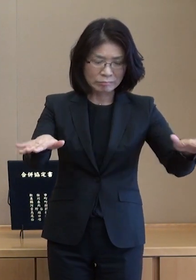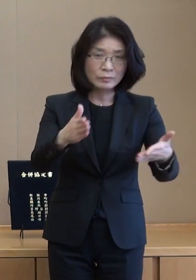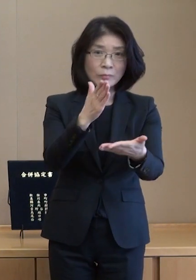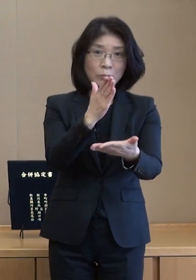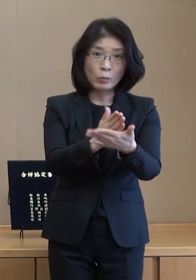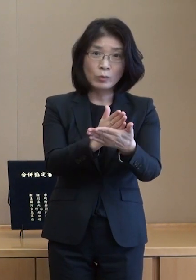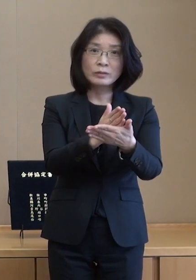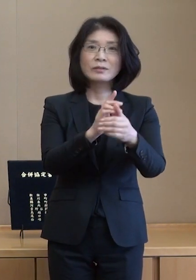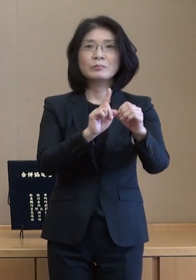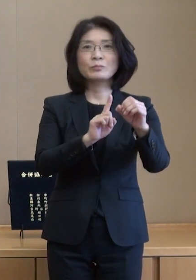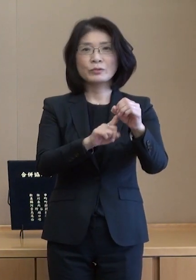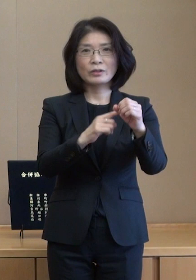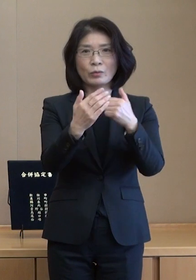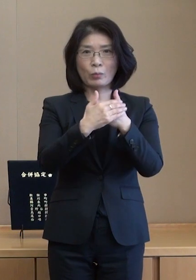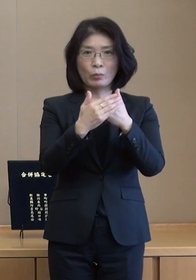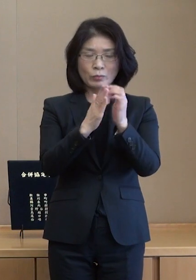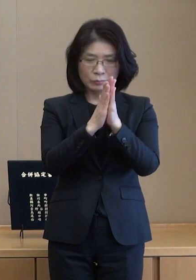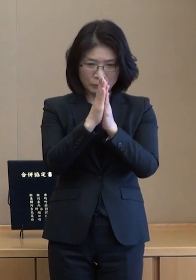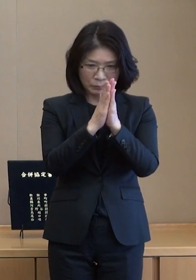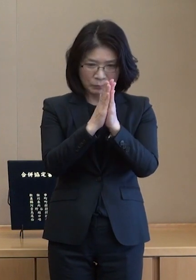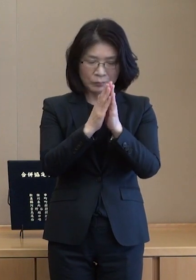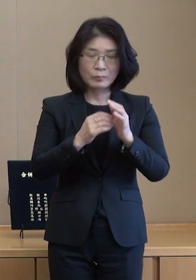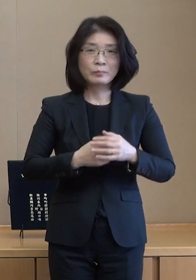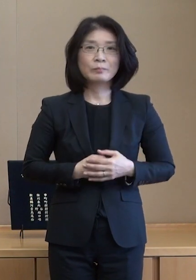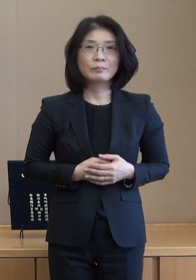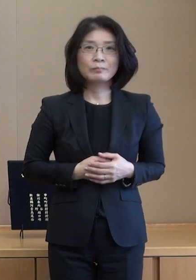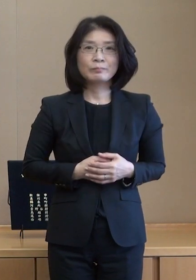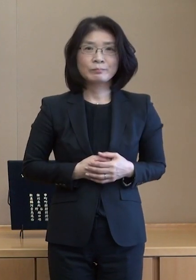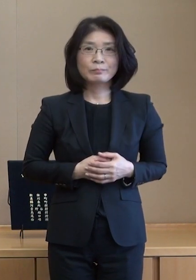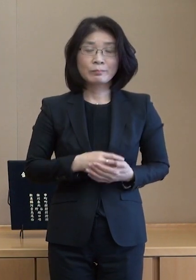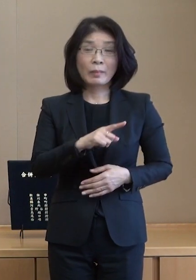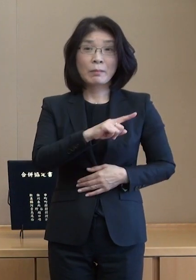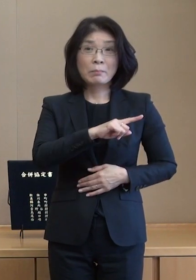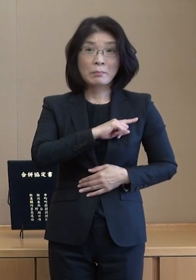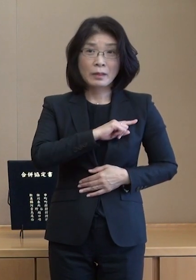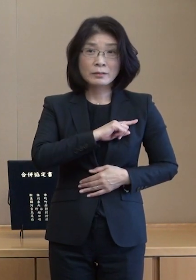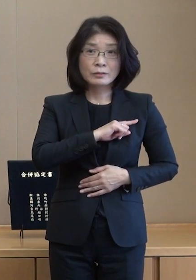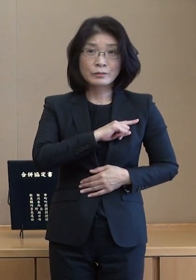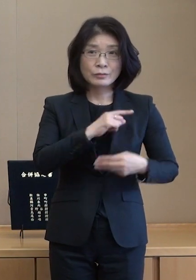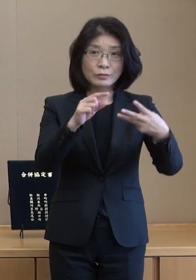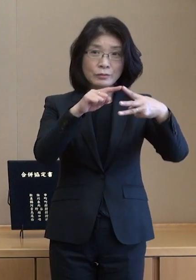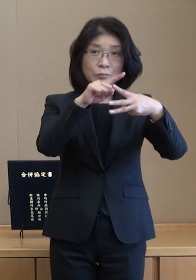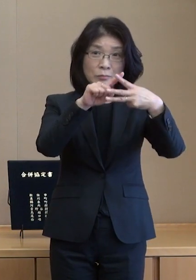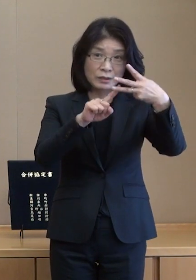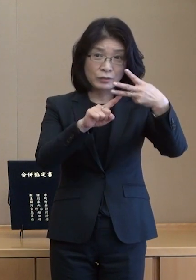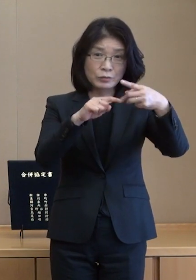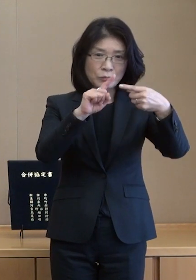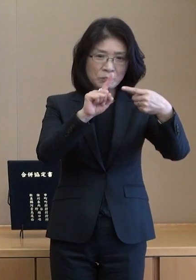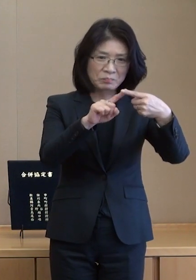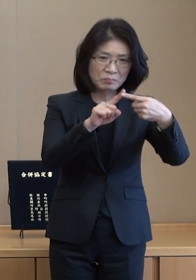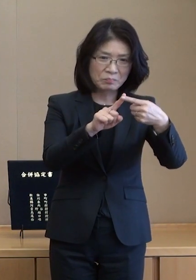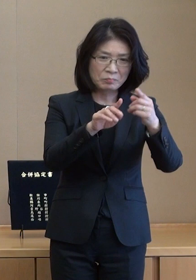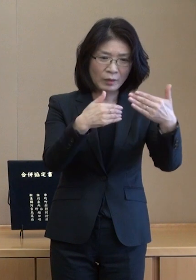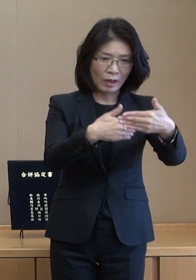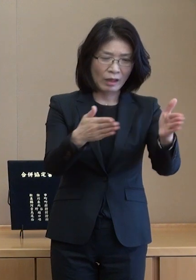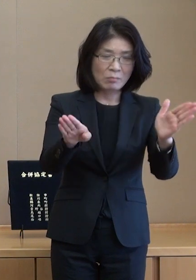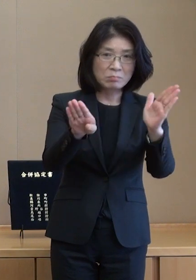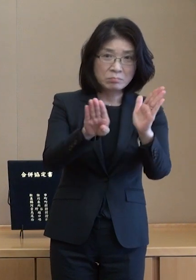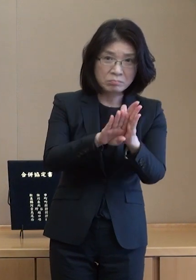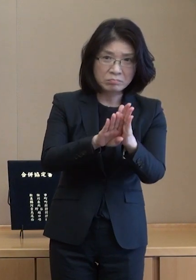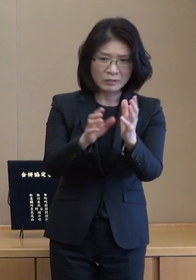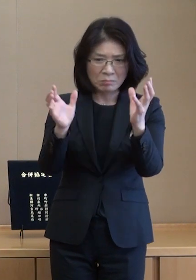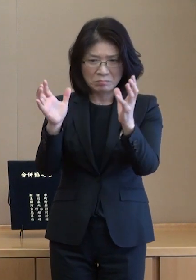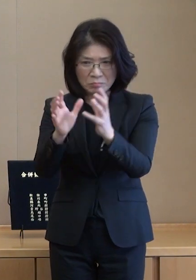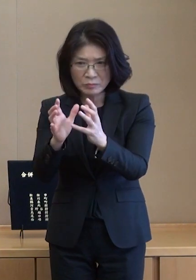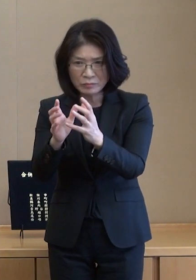に向けご協力をお願いをいたしますまず一平ティッシュ密接の3つの